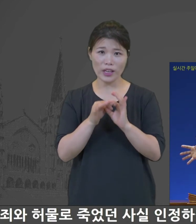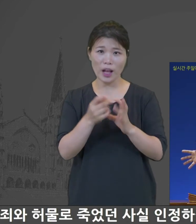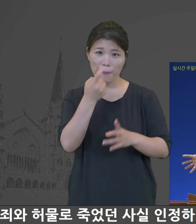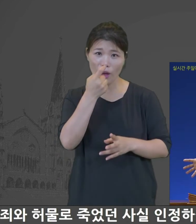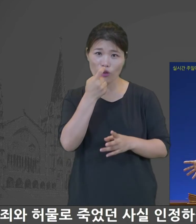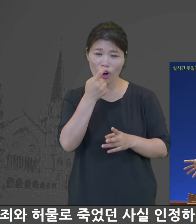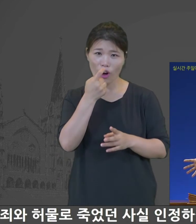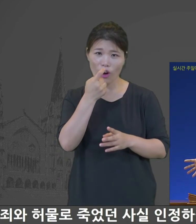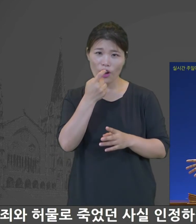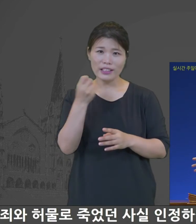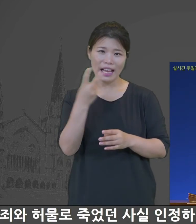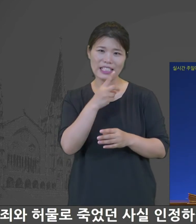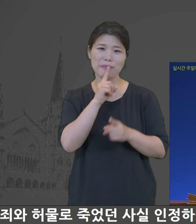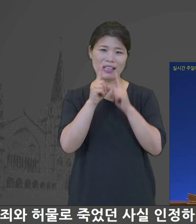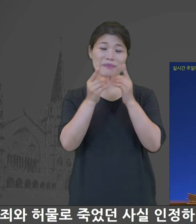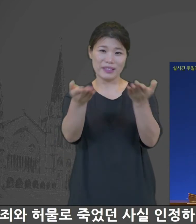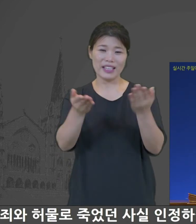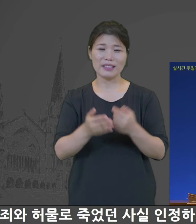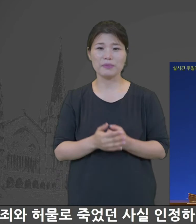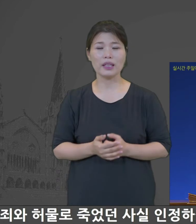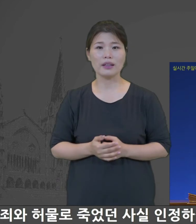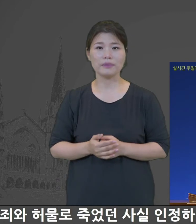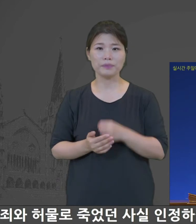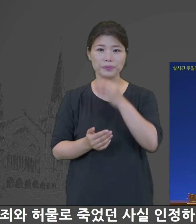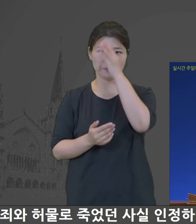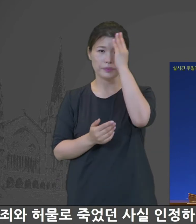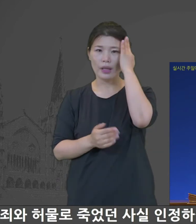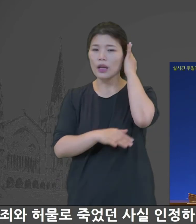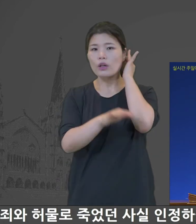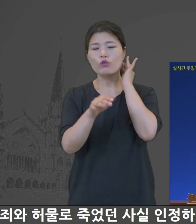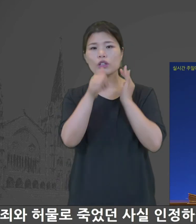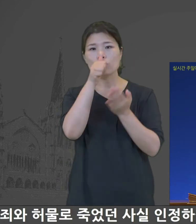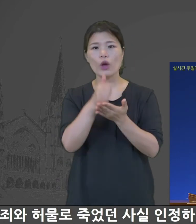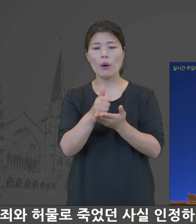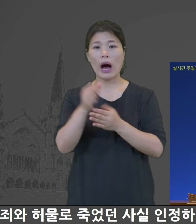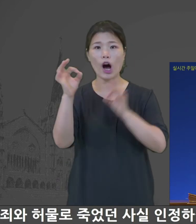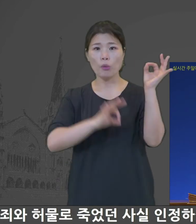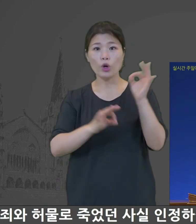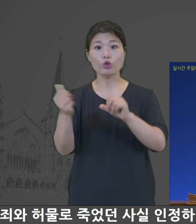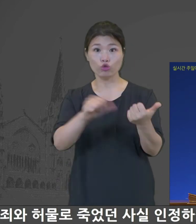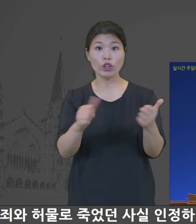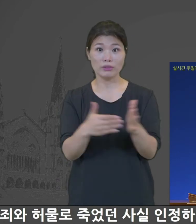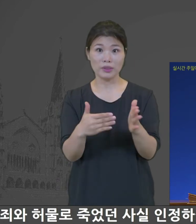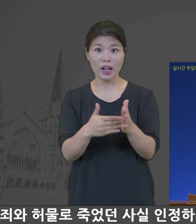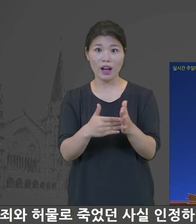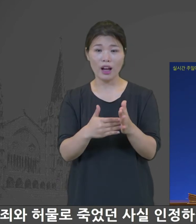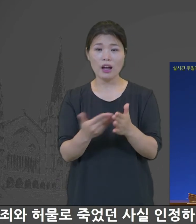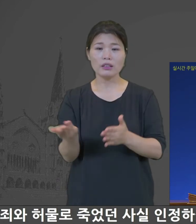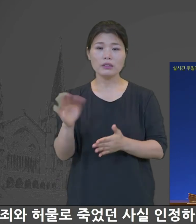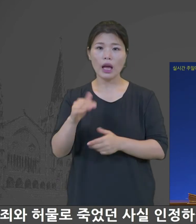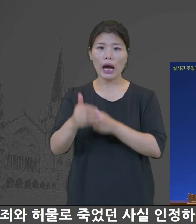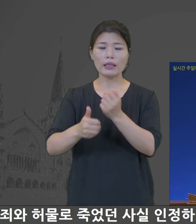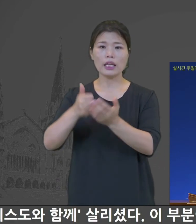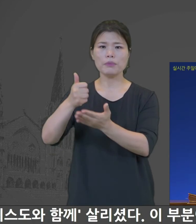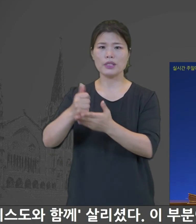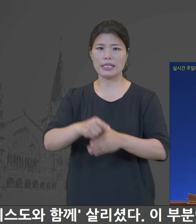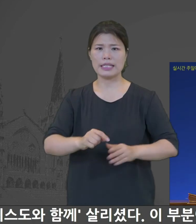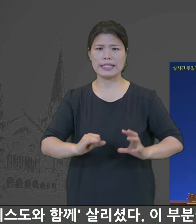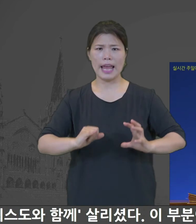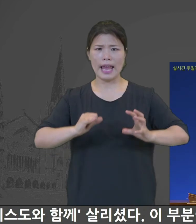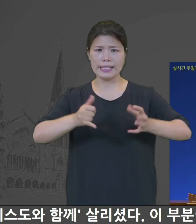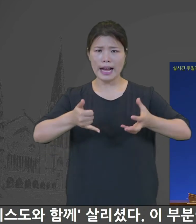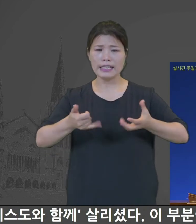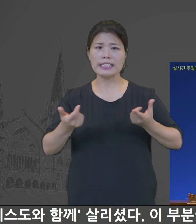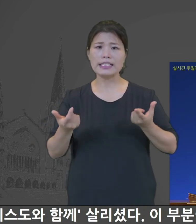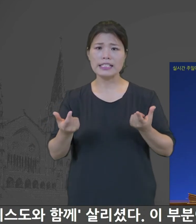한번 정리할게요. 우리는 죄 허물로 죽었습니다. 근데 하나님께서 이 세상을 이처럼